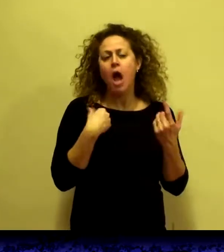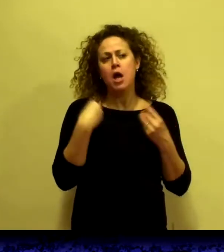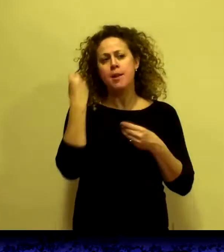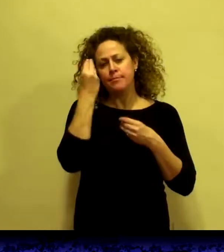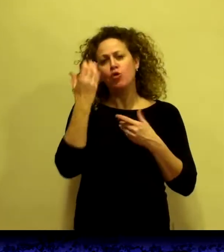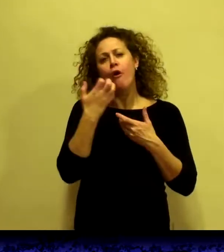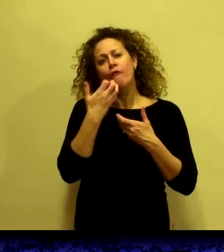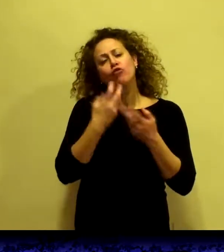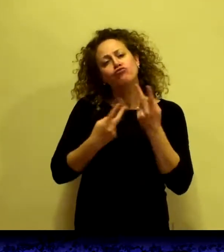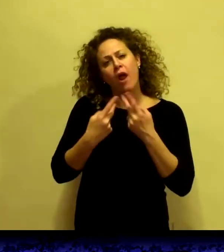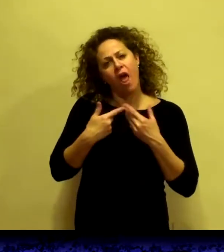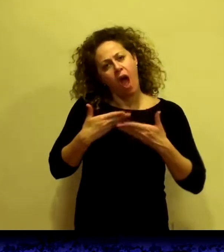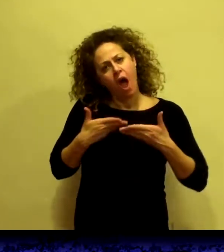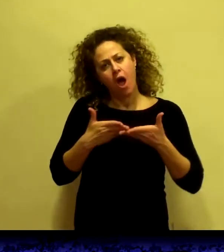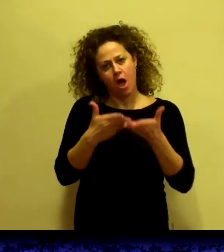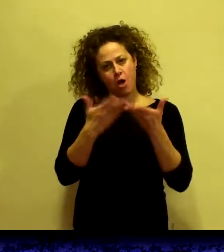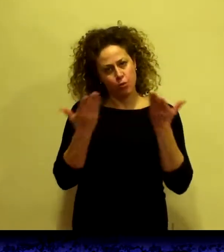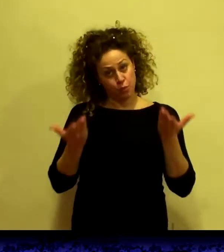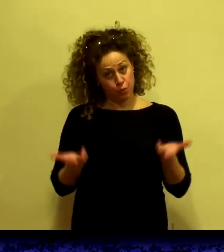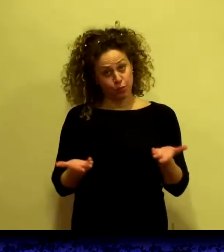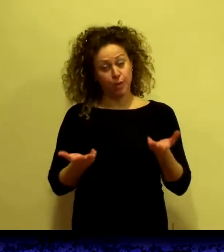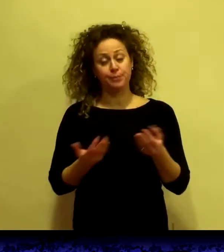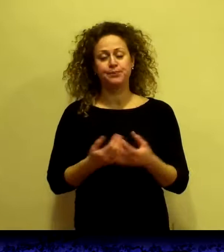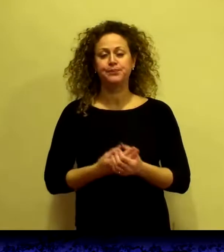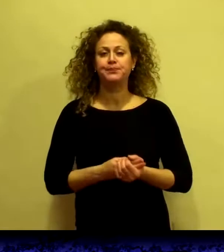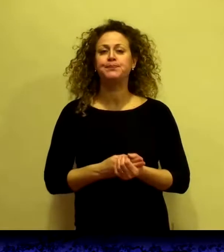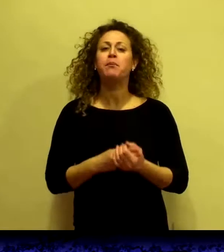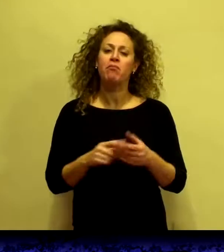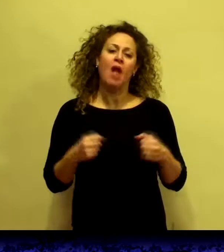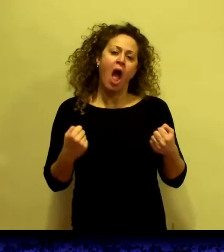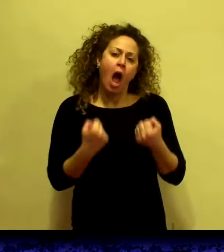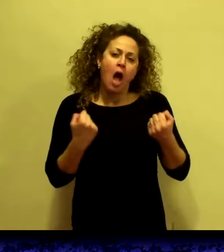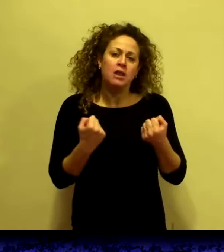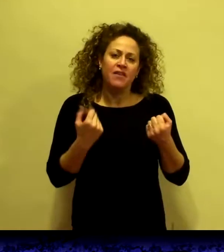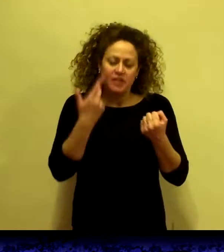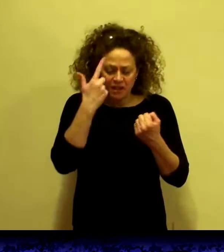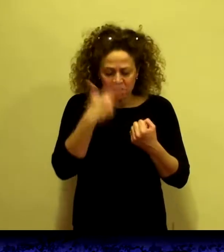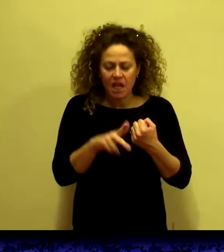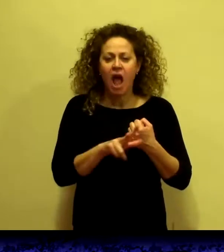piuttosto importante da affrontare in un'attività che si occupa a